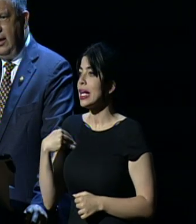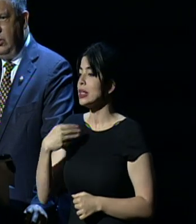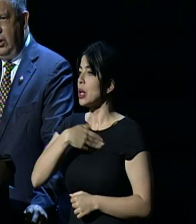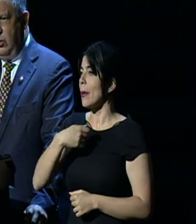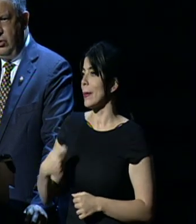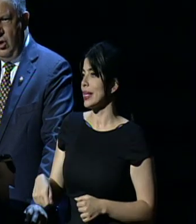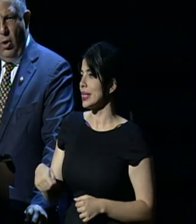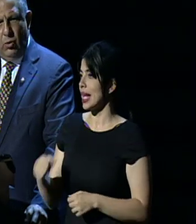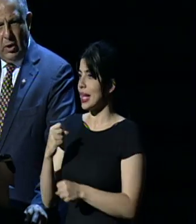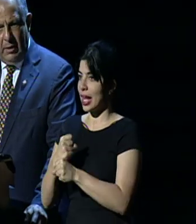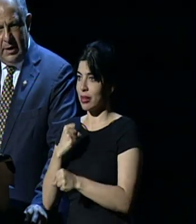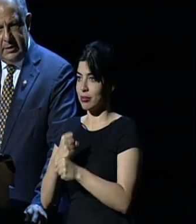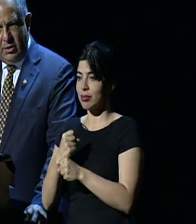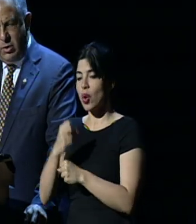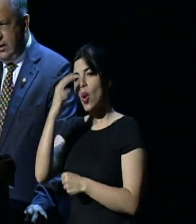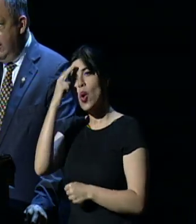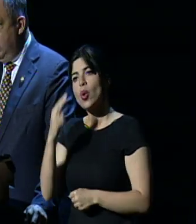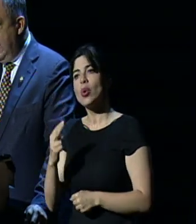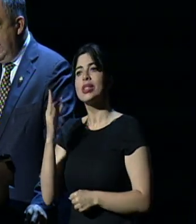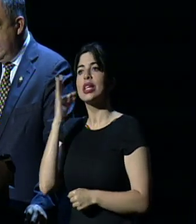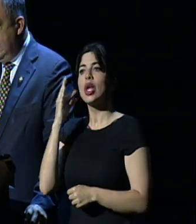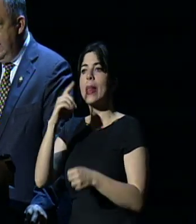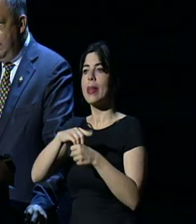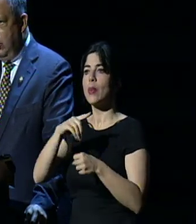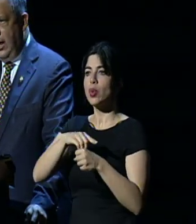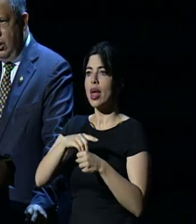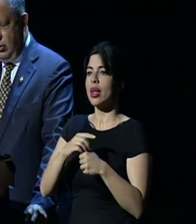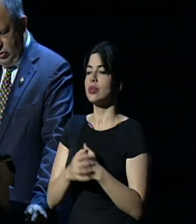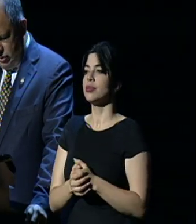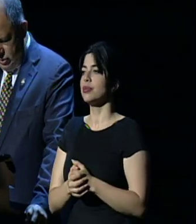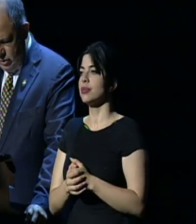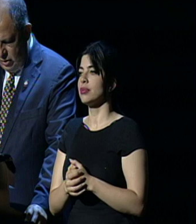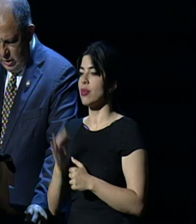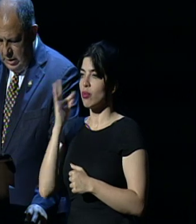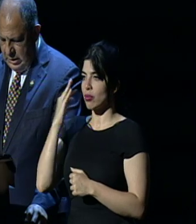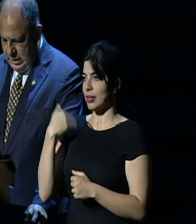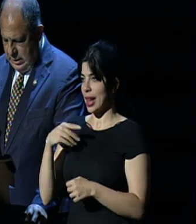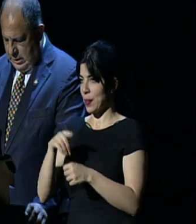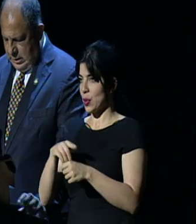presidentes ejecutivos, honorables señoras diputadas y diputados,